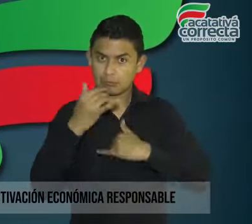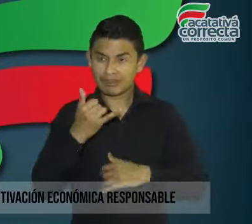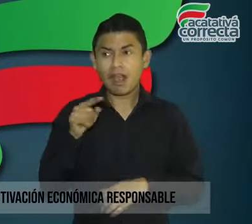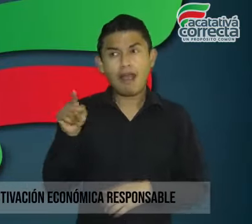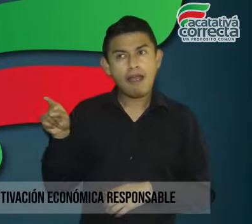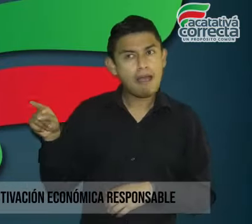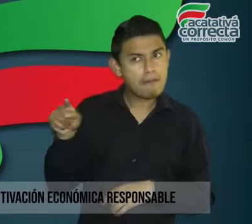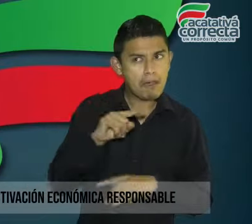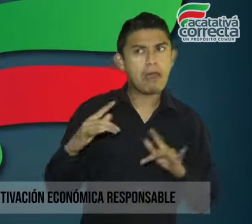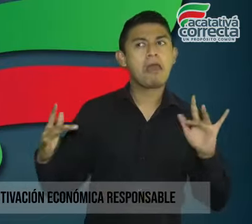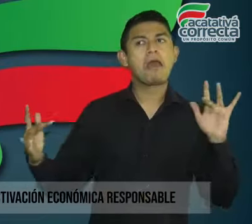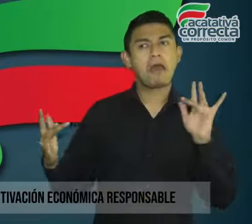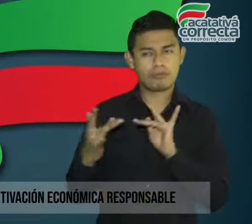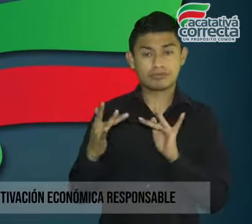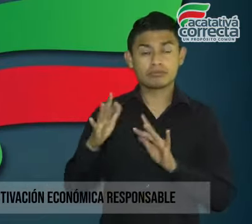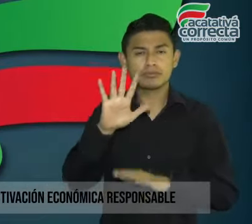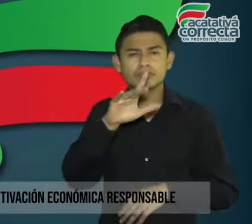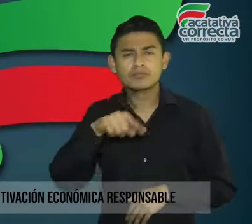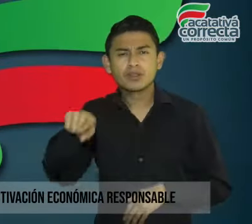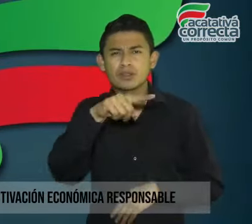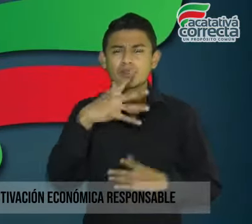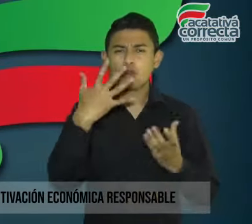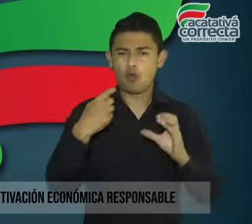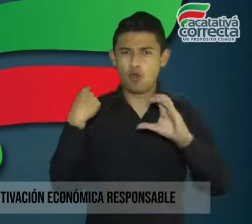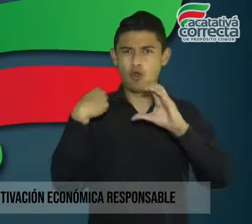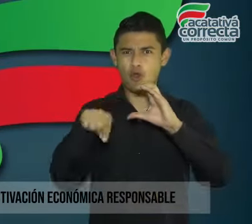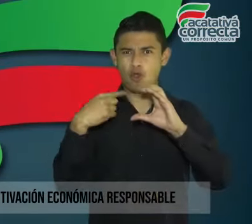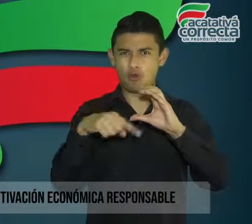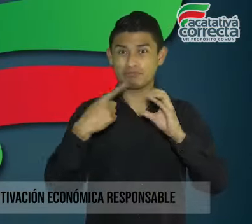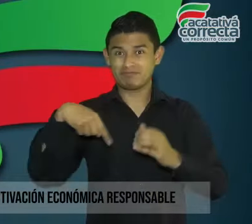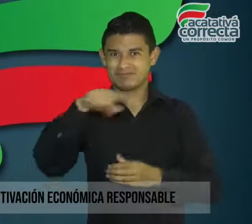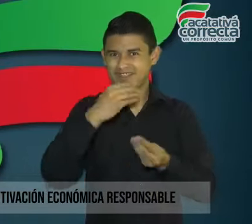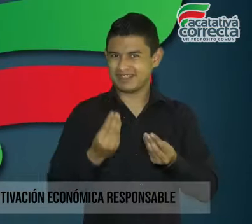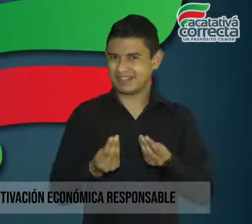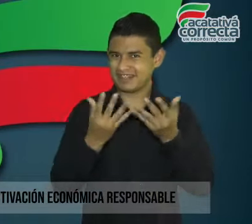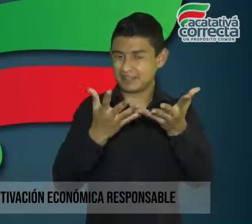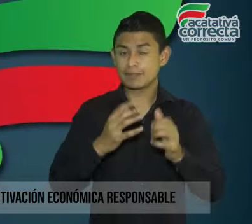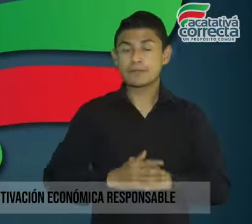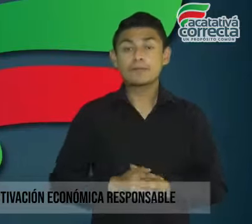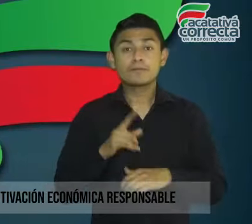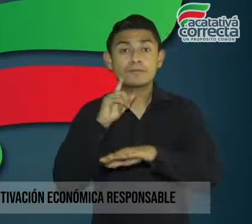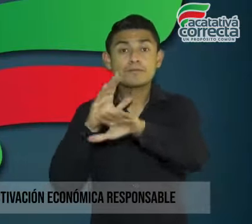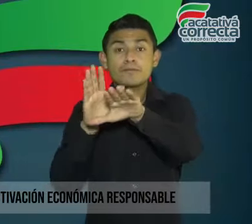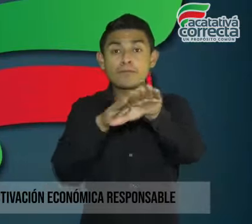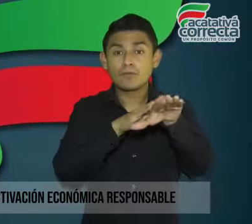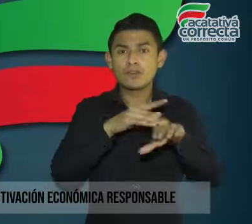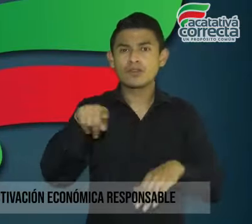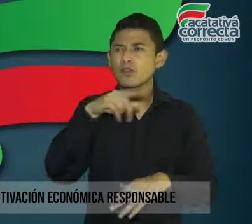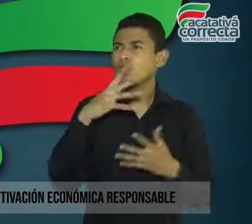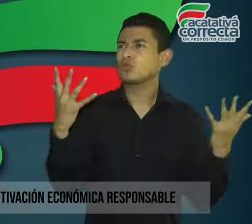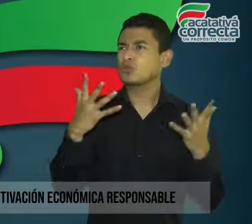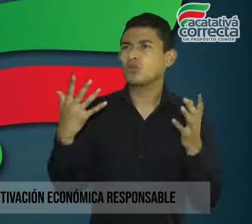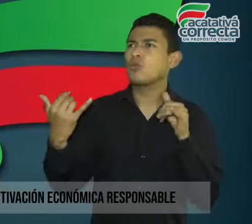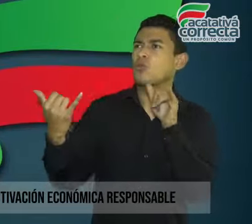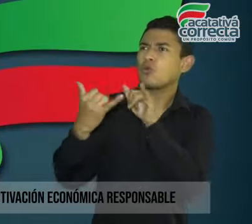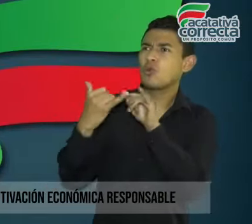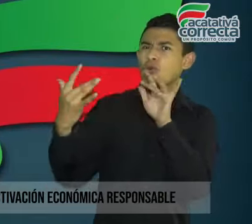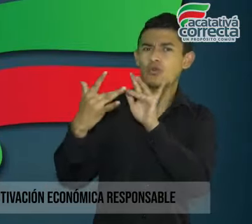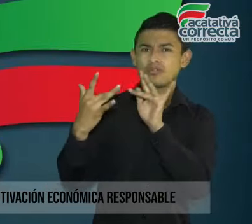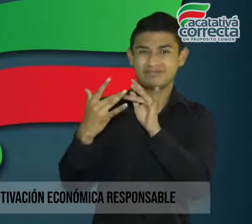celular 317-401-5239 para resolver sus inquietudes al respecto.